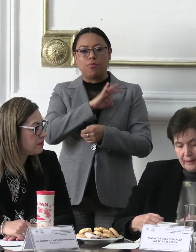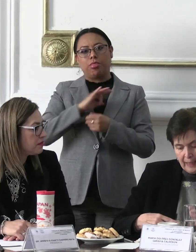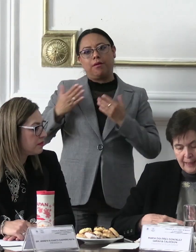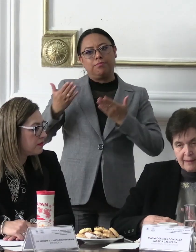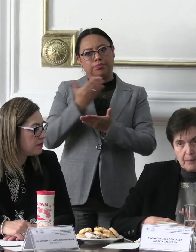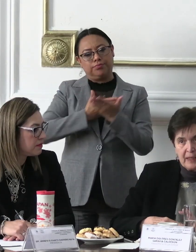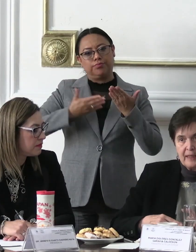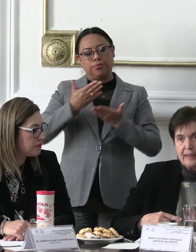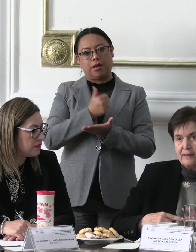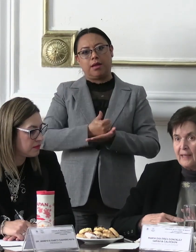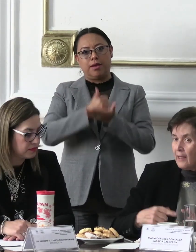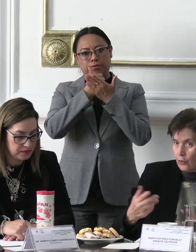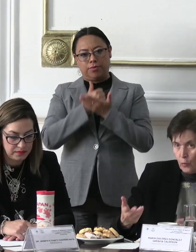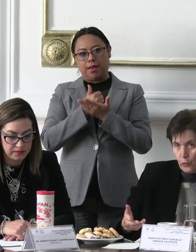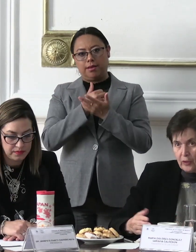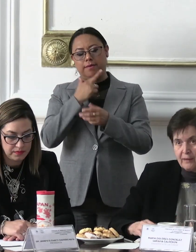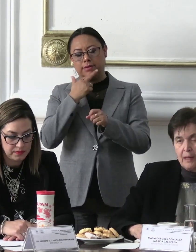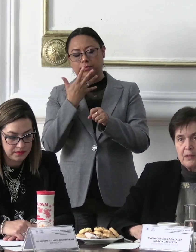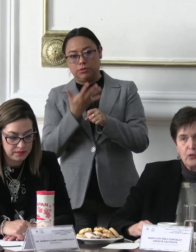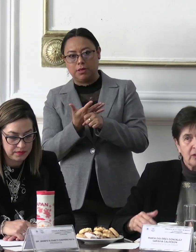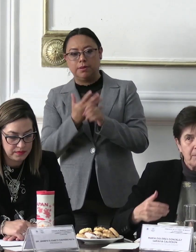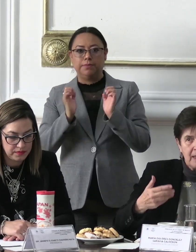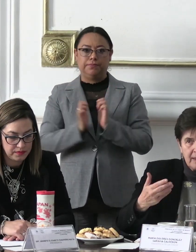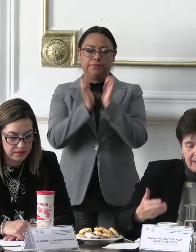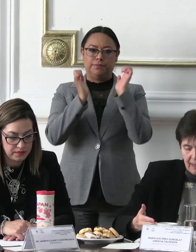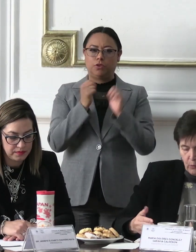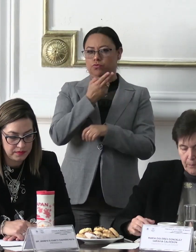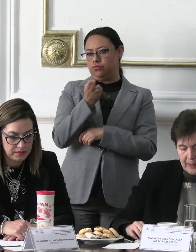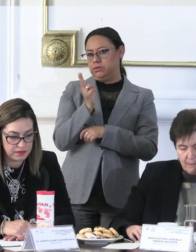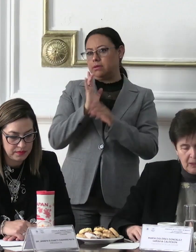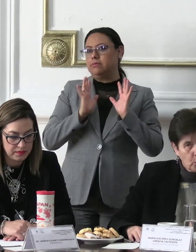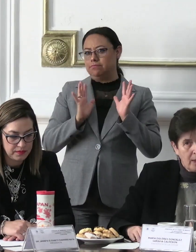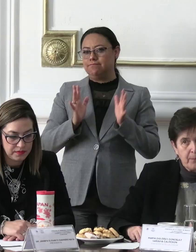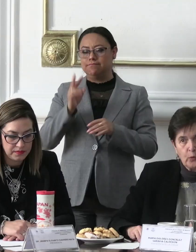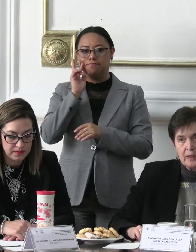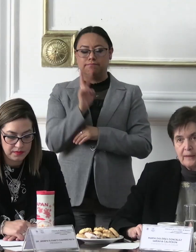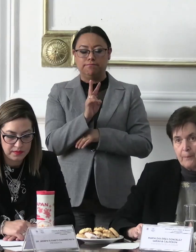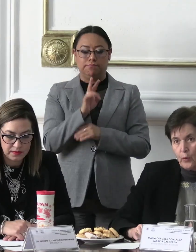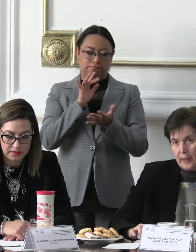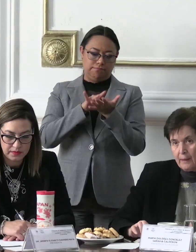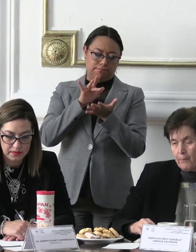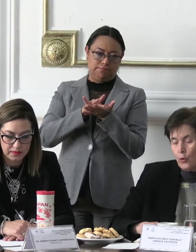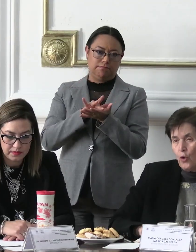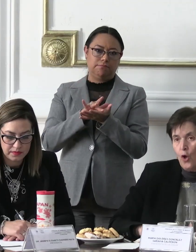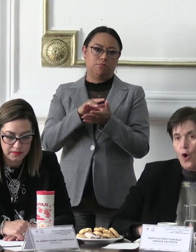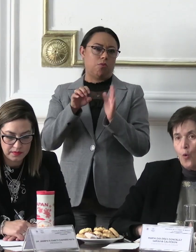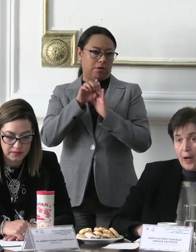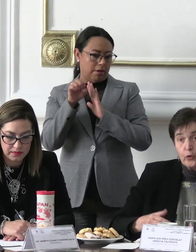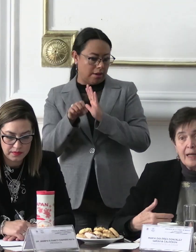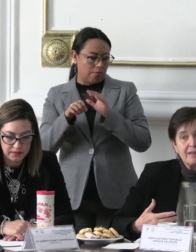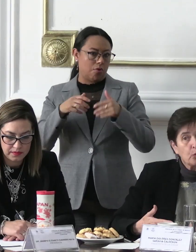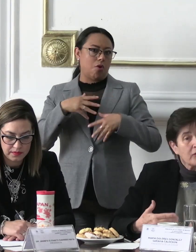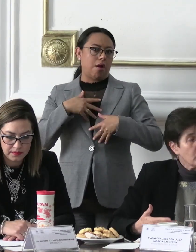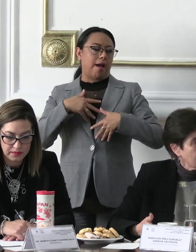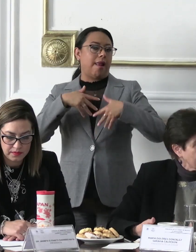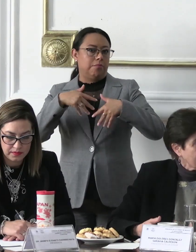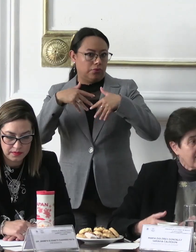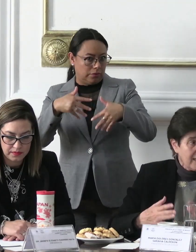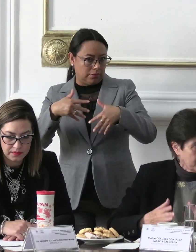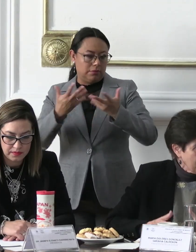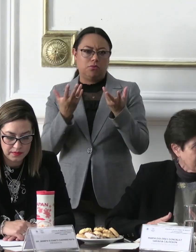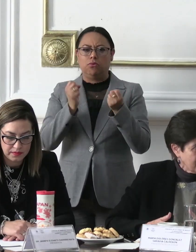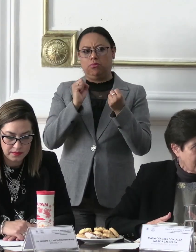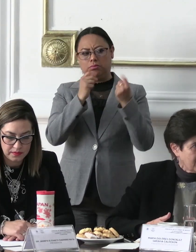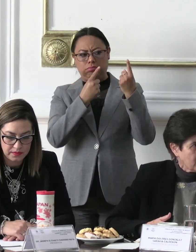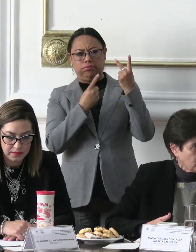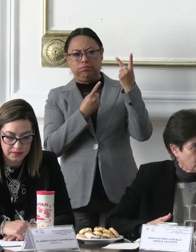contribuir en tareas de emergencia, como ustedes han visto también en el acompañamiento a la protesta, por ejemplo, o a otras situaciones que